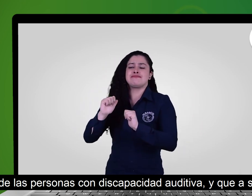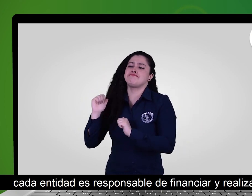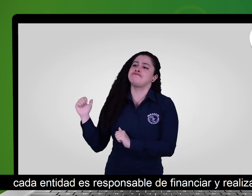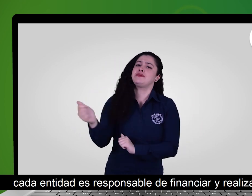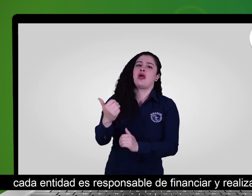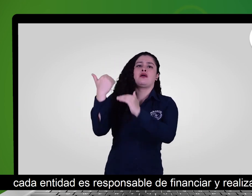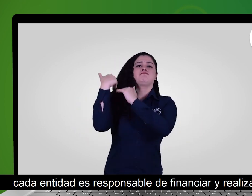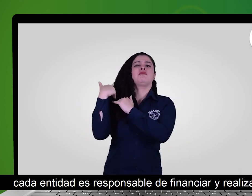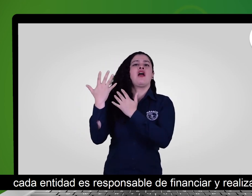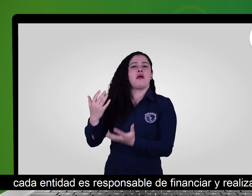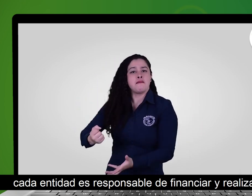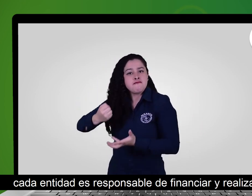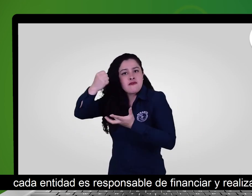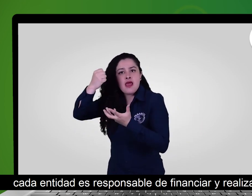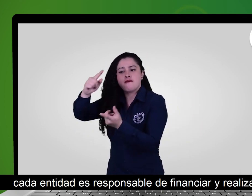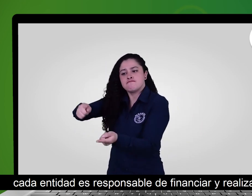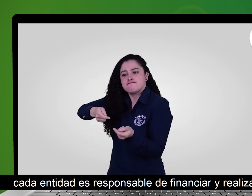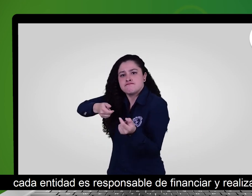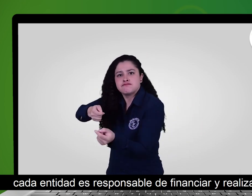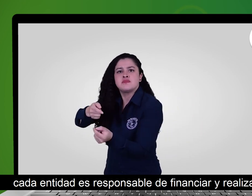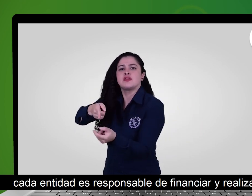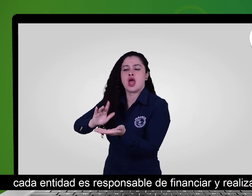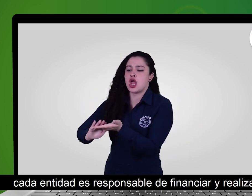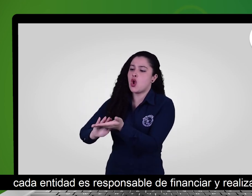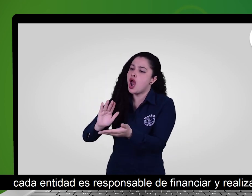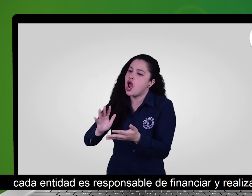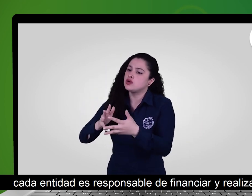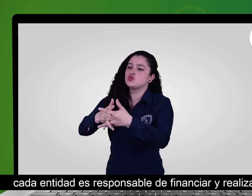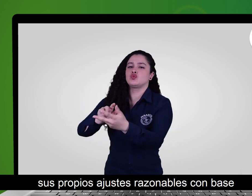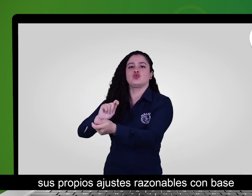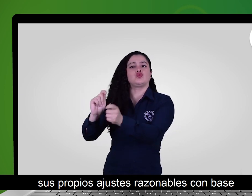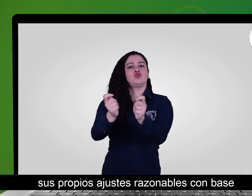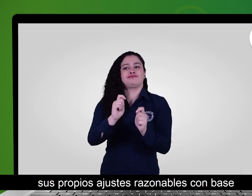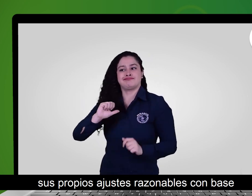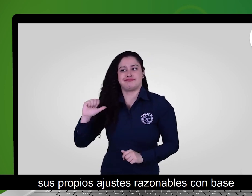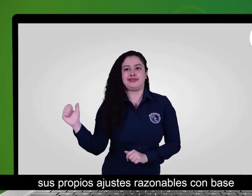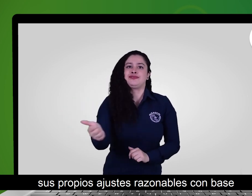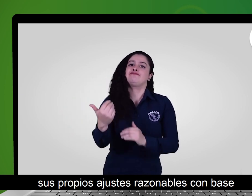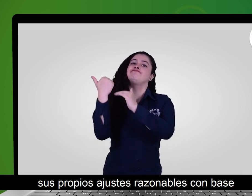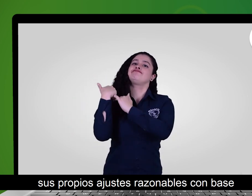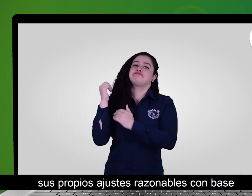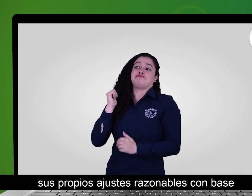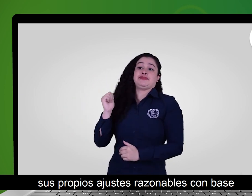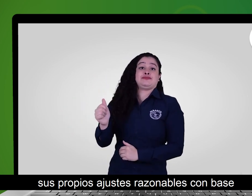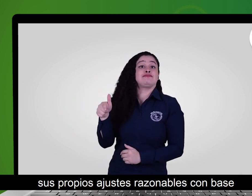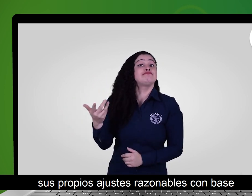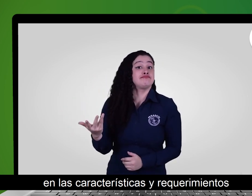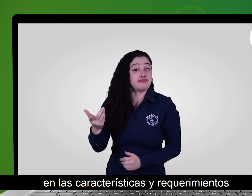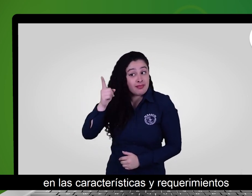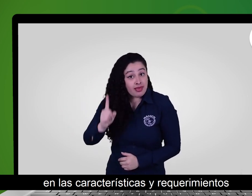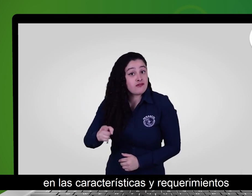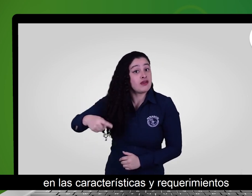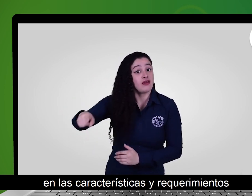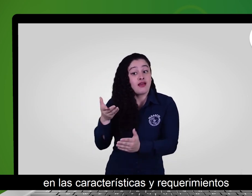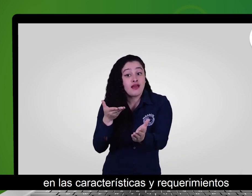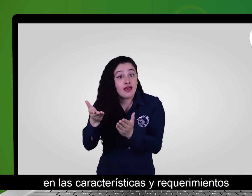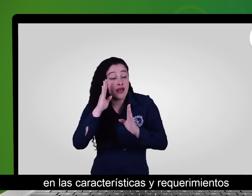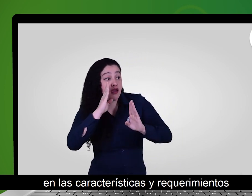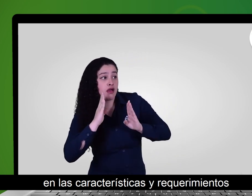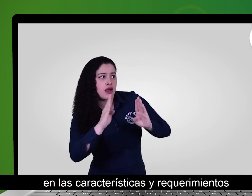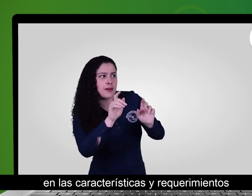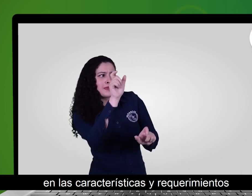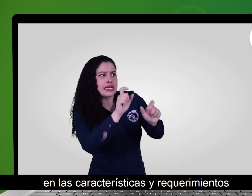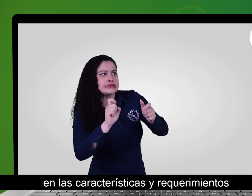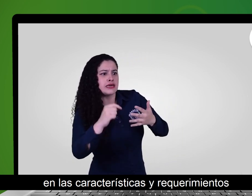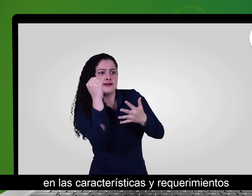que a su vez cada entidad es responsable de financiar y realizar sus propios ajustes razonables con base en las características